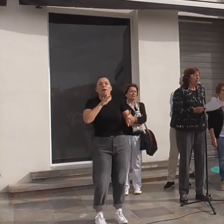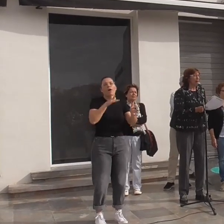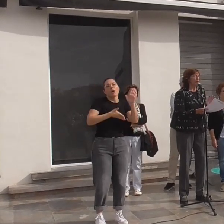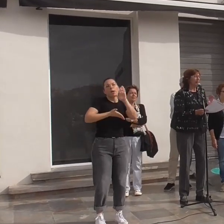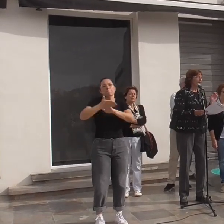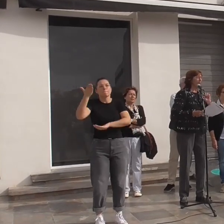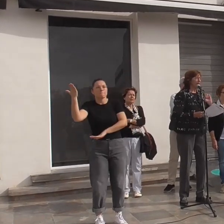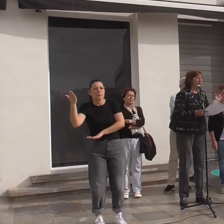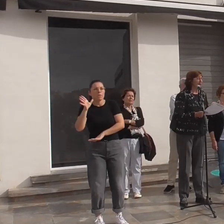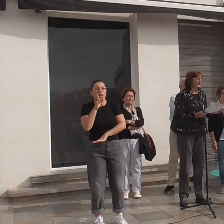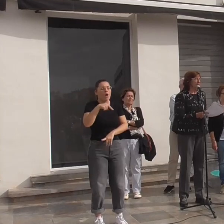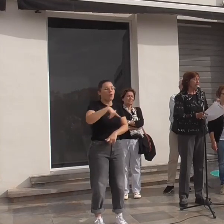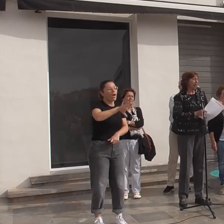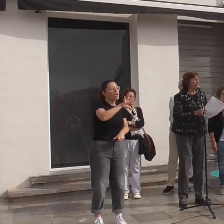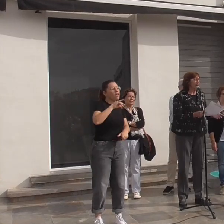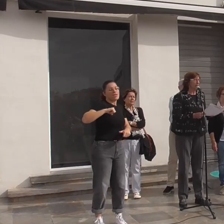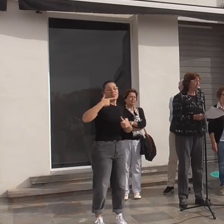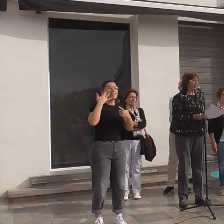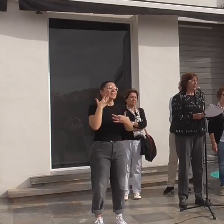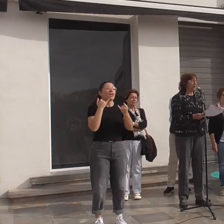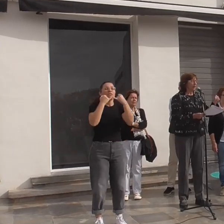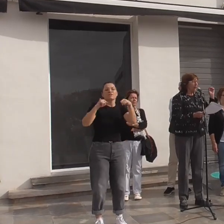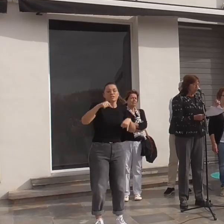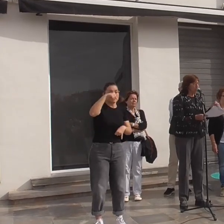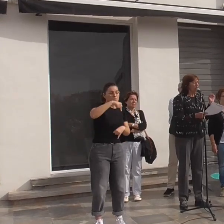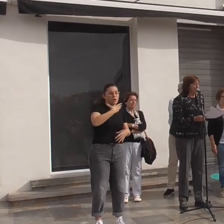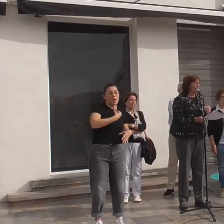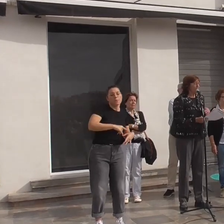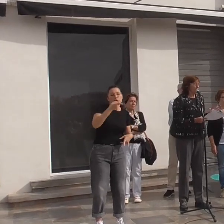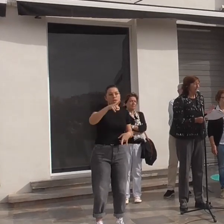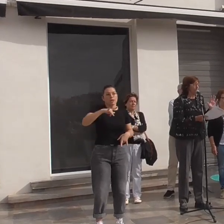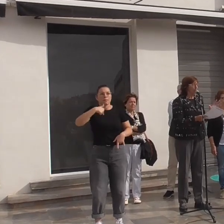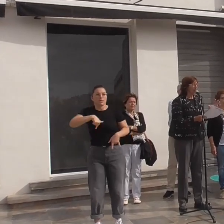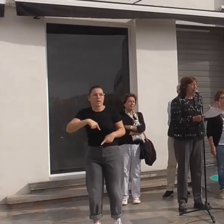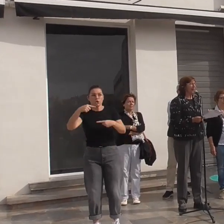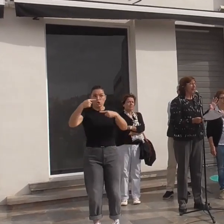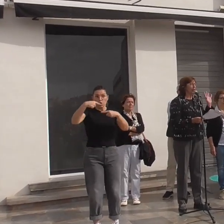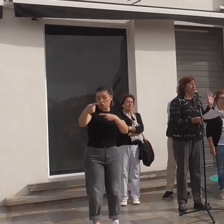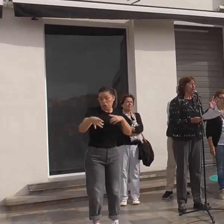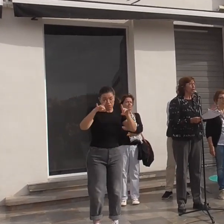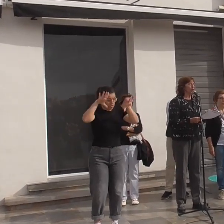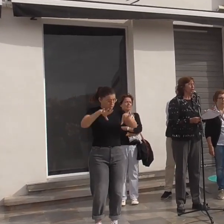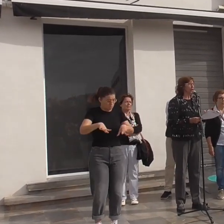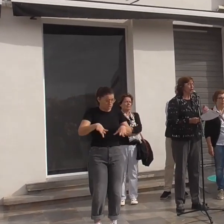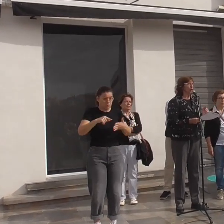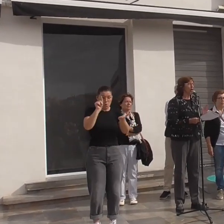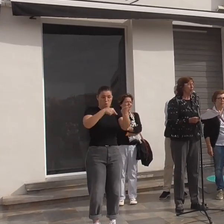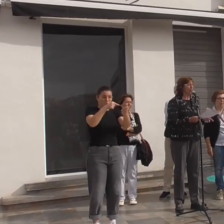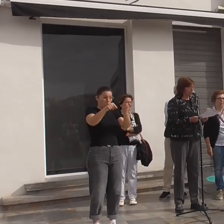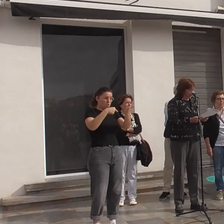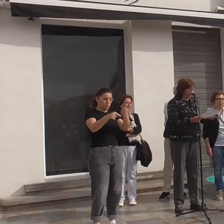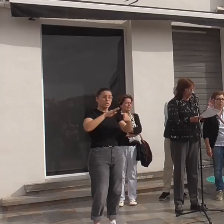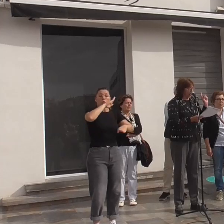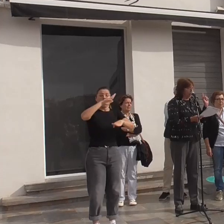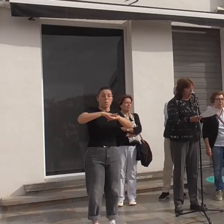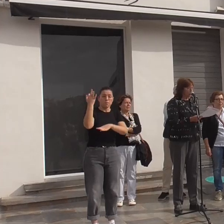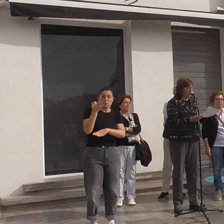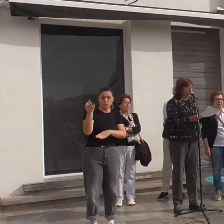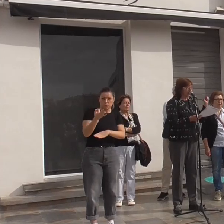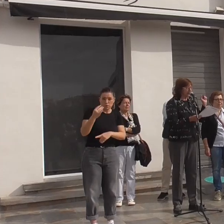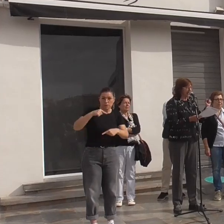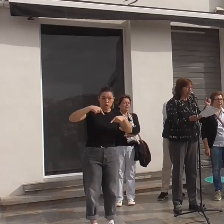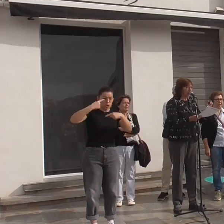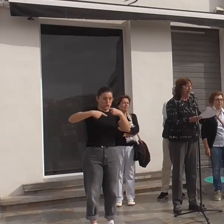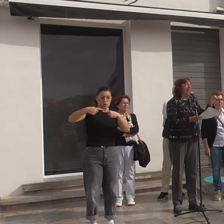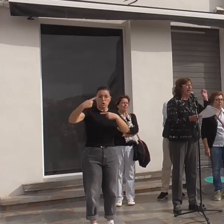cojo los festivos de aquí y de allí, y ahora pido... No. Todos los días, como se ha hecho toda la vida, que uno tiene un contrato y un compromiso, todos